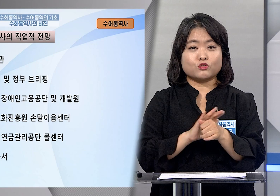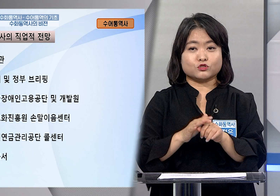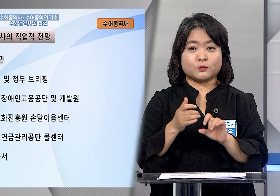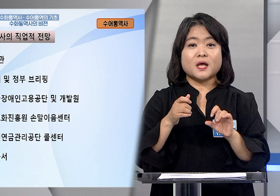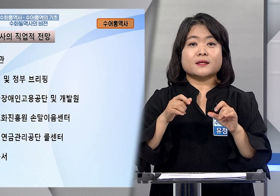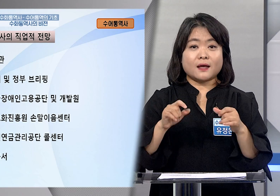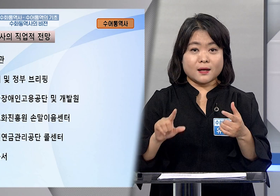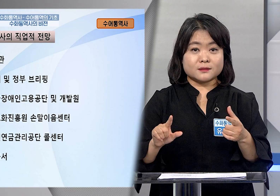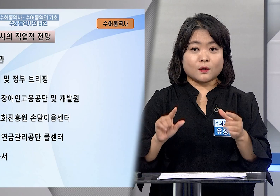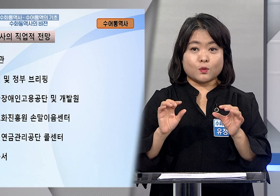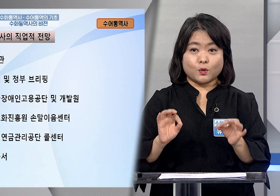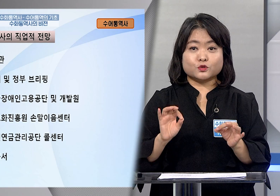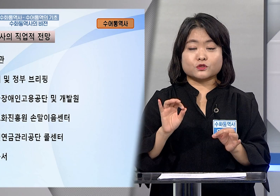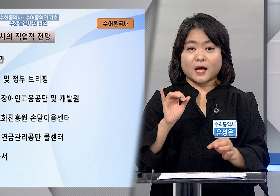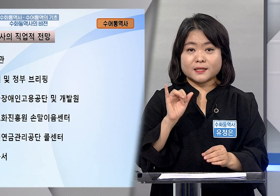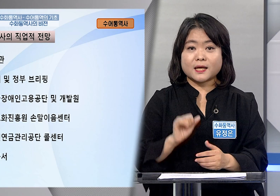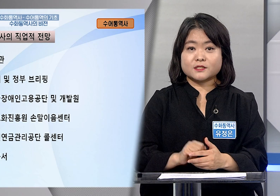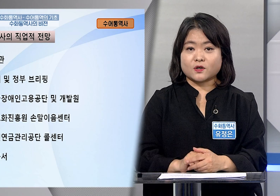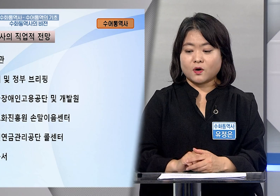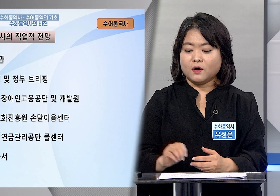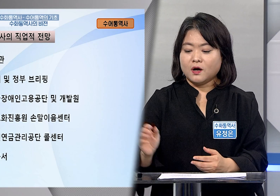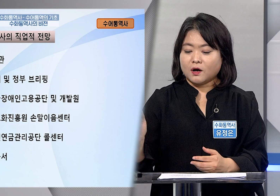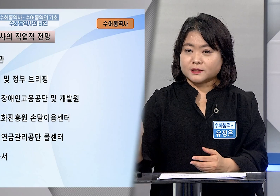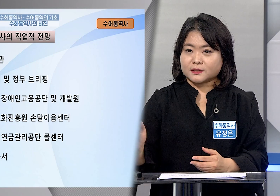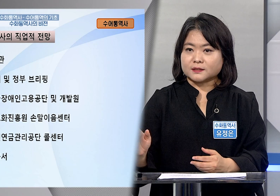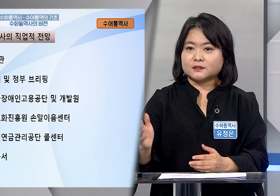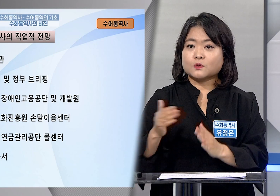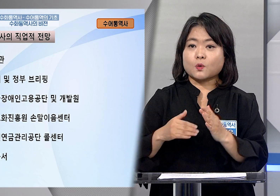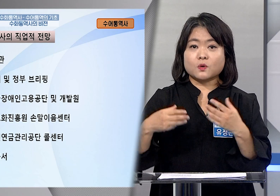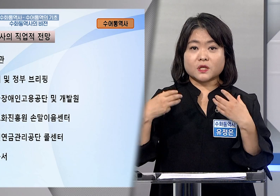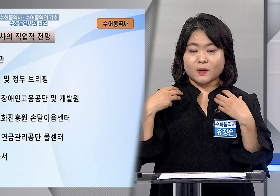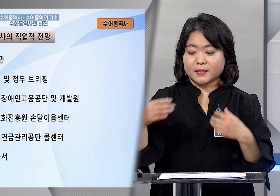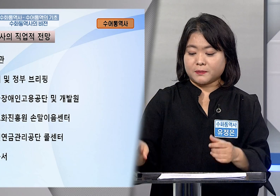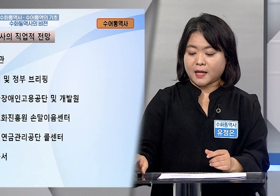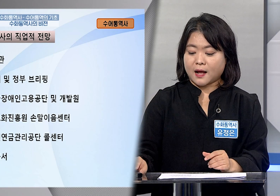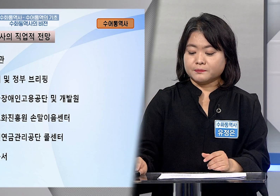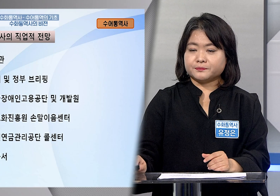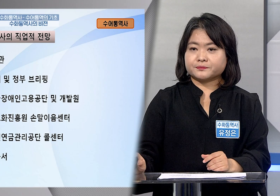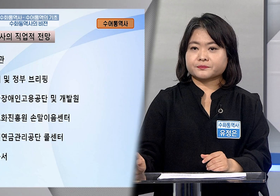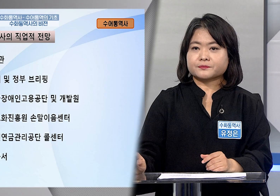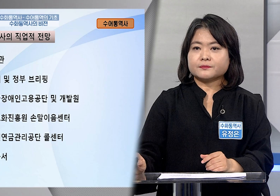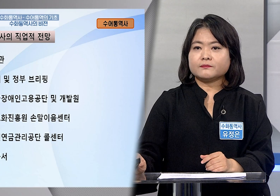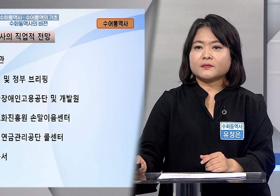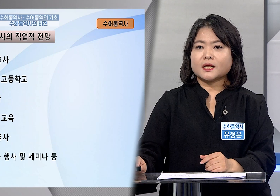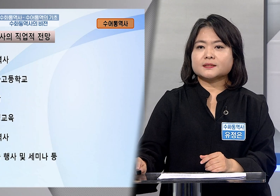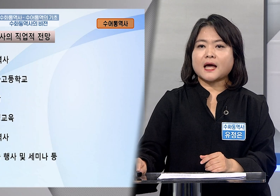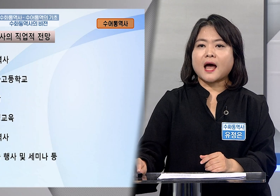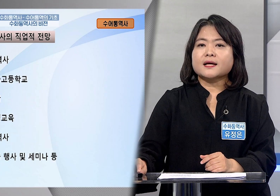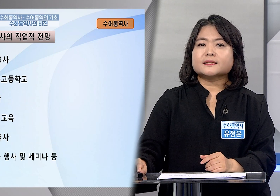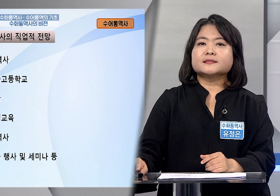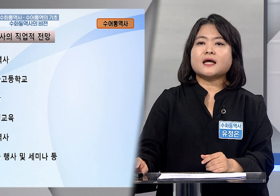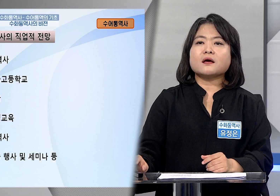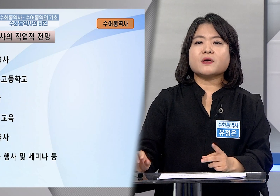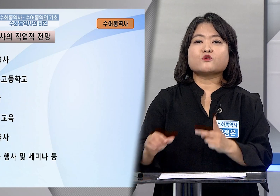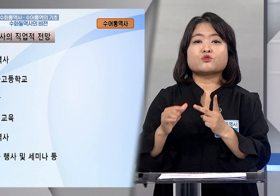좀 달라진다고 볼 수가 있겠지요. 어쨌든 공공기관입니다. 자, 그 다음에 두